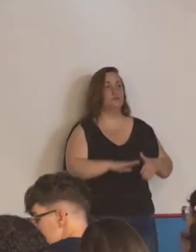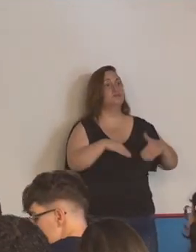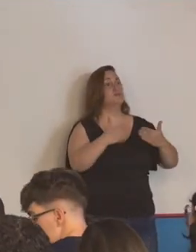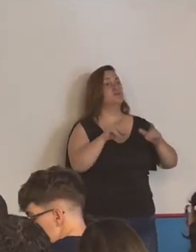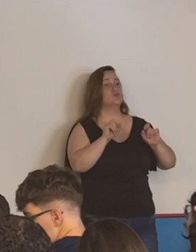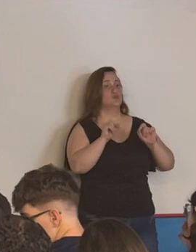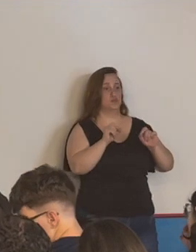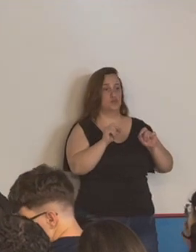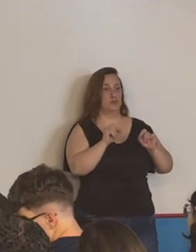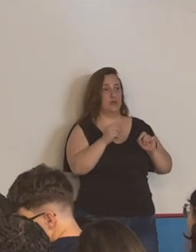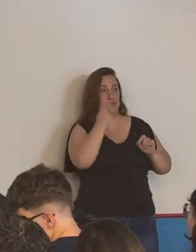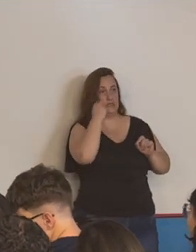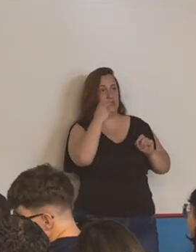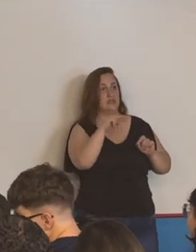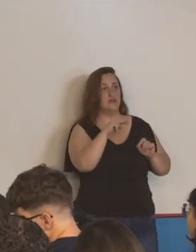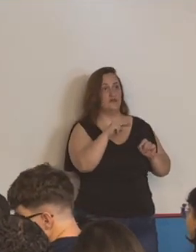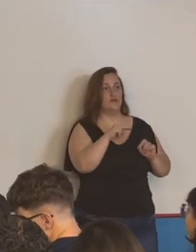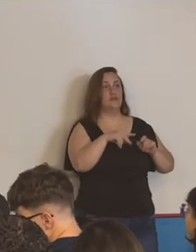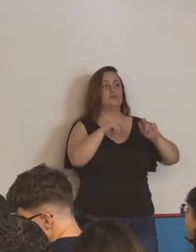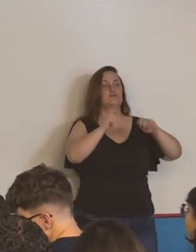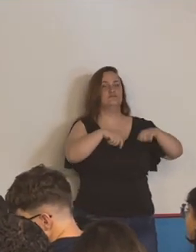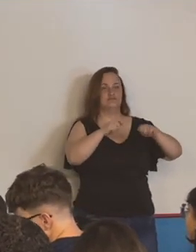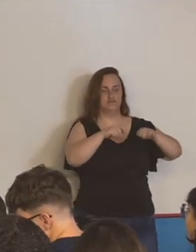Então, voltando lá na produção,